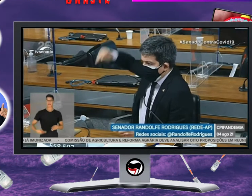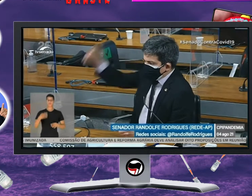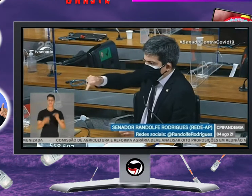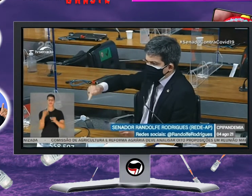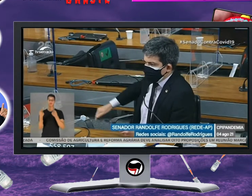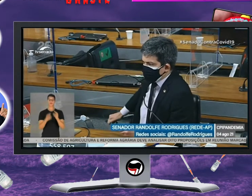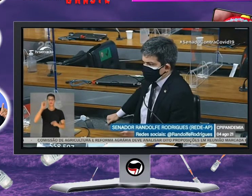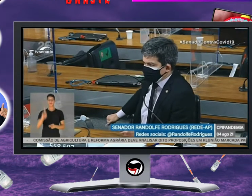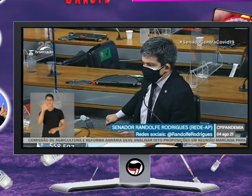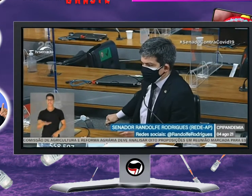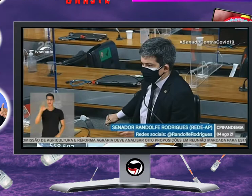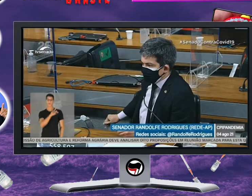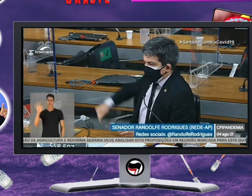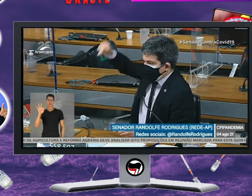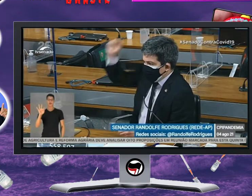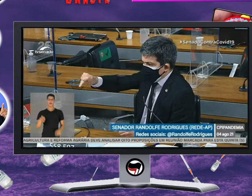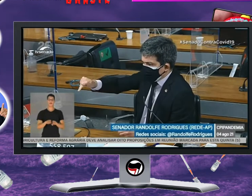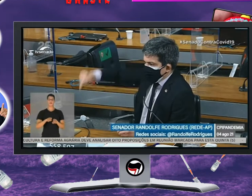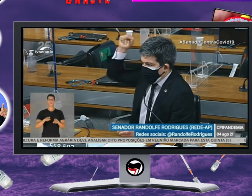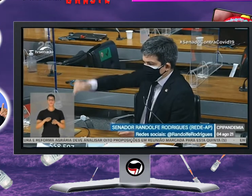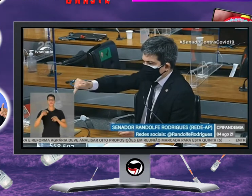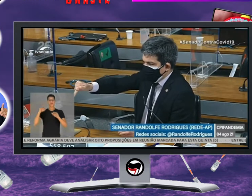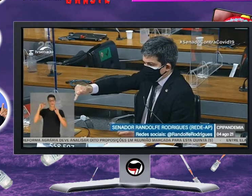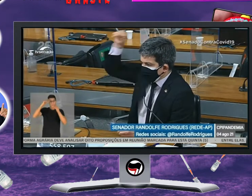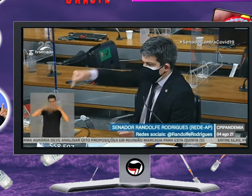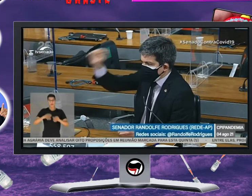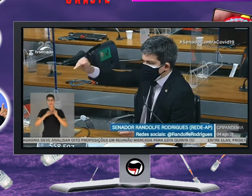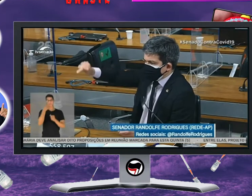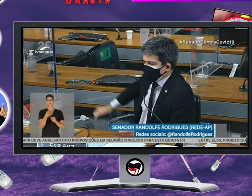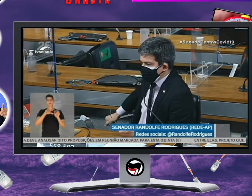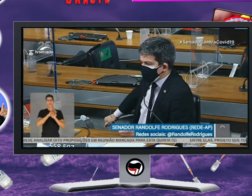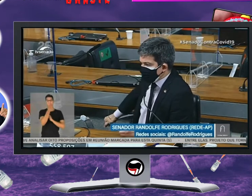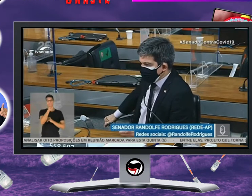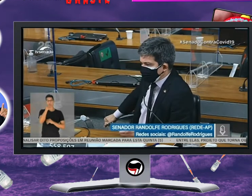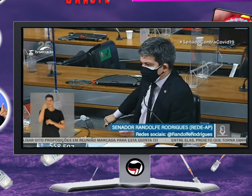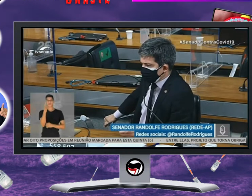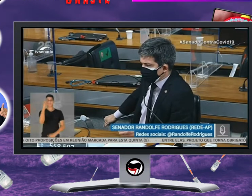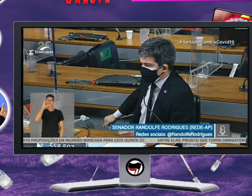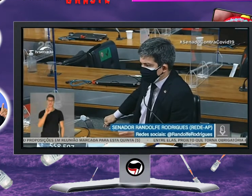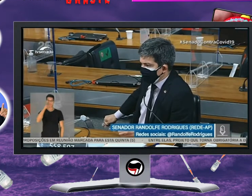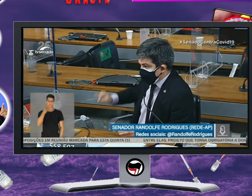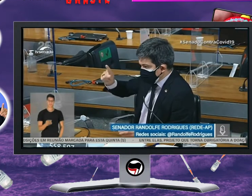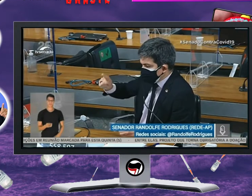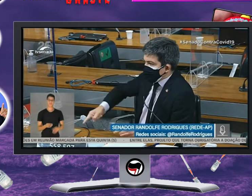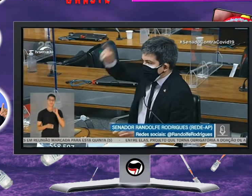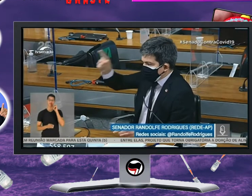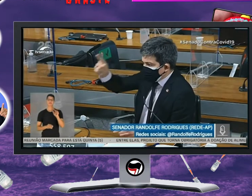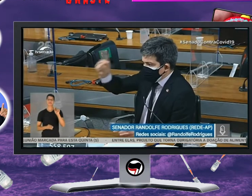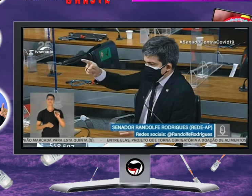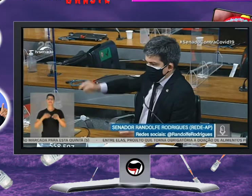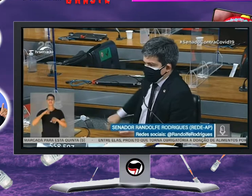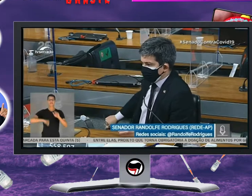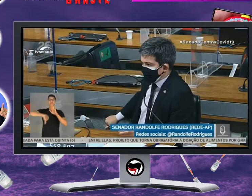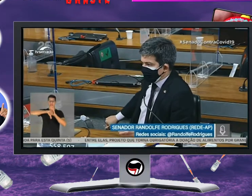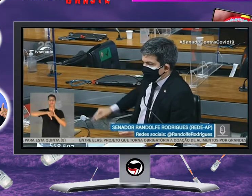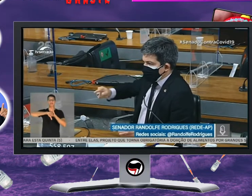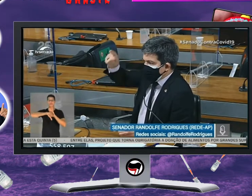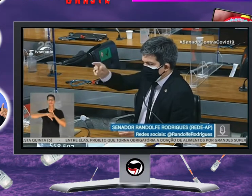contra o diretor-geral da Polícia Federal, por ferir o artigo 4º da Lei 1572 de 1952, que diz, constitui crime, tentar